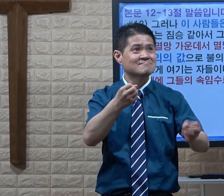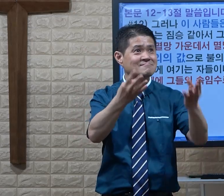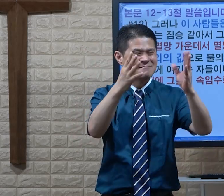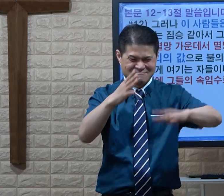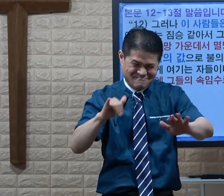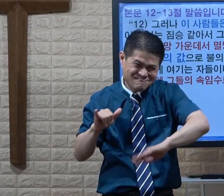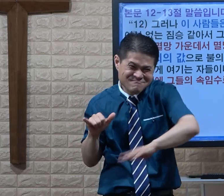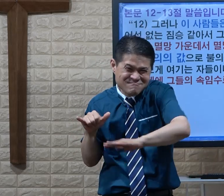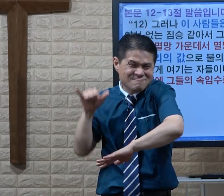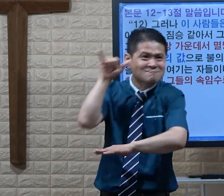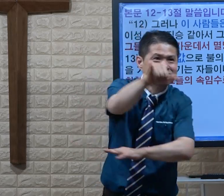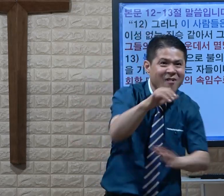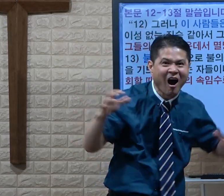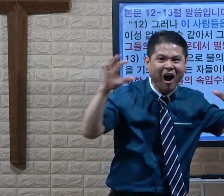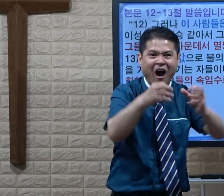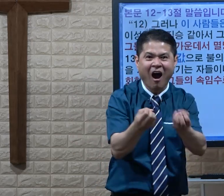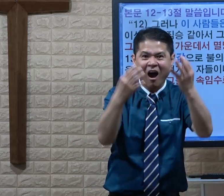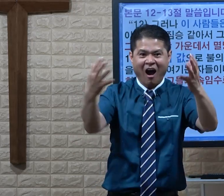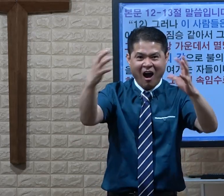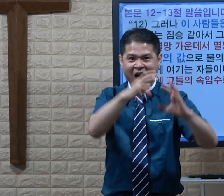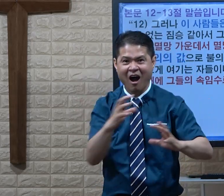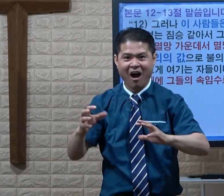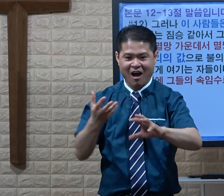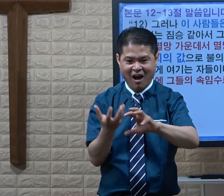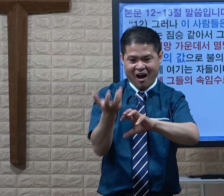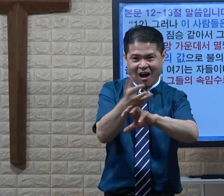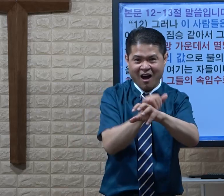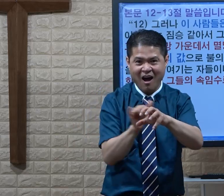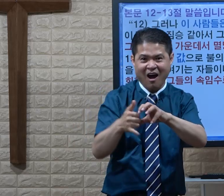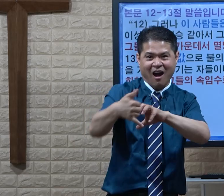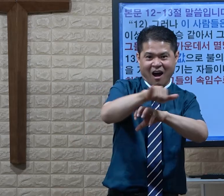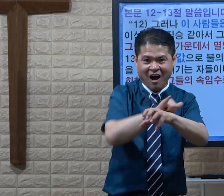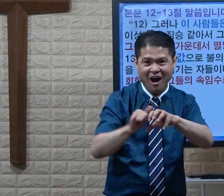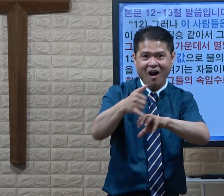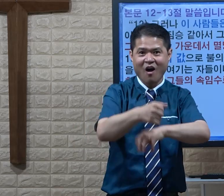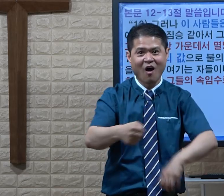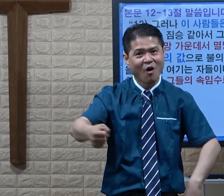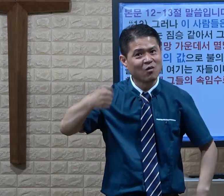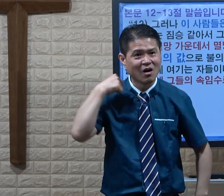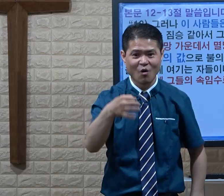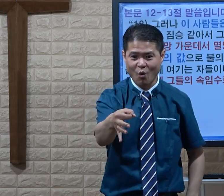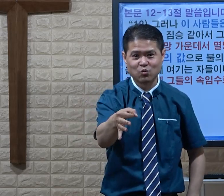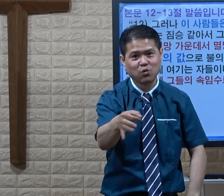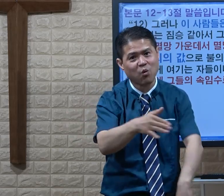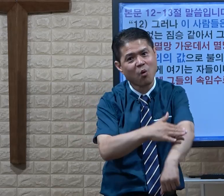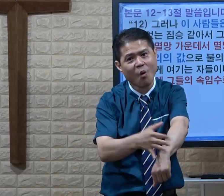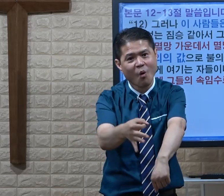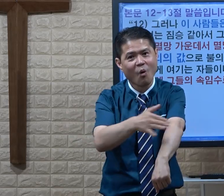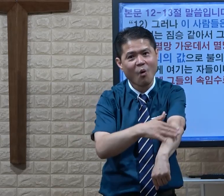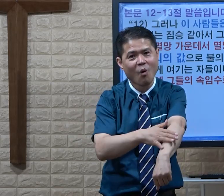어려웠는데 지금은 해외까지 가서 놀고 그렇게 전 세계를 누비면서